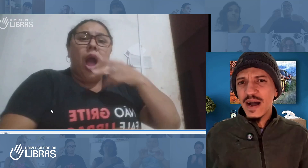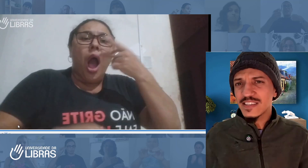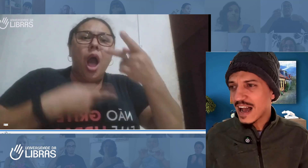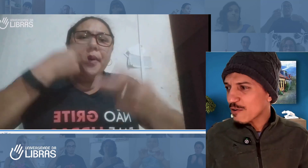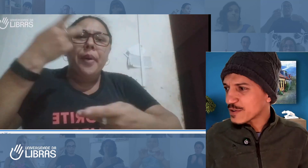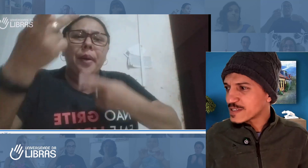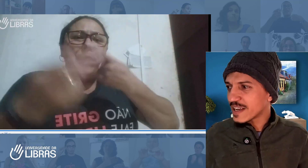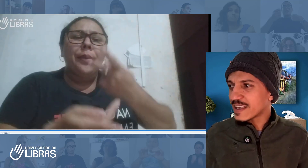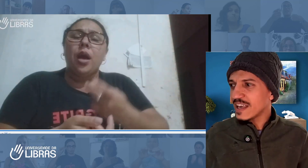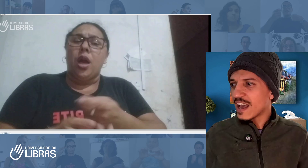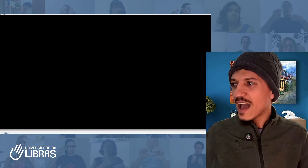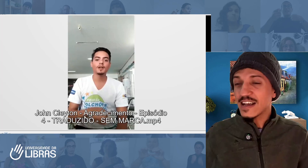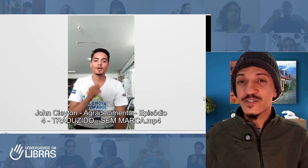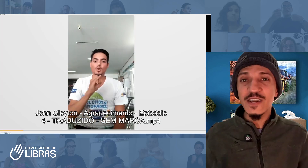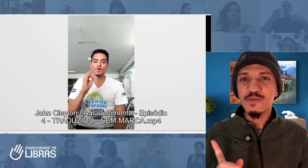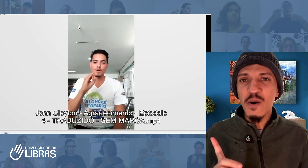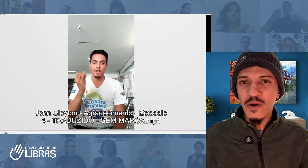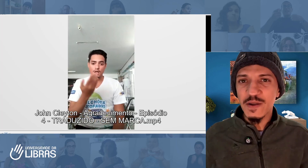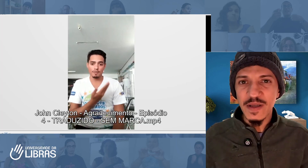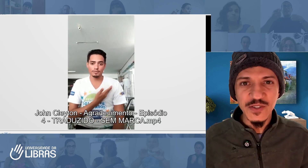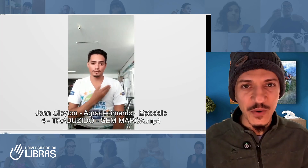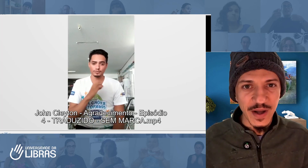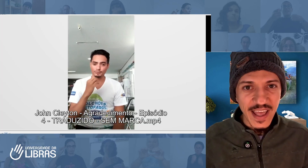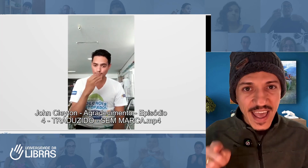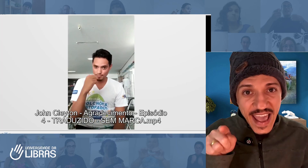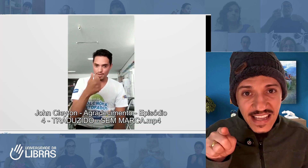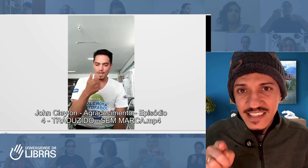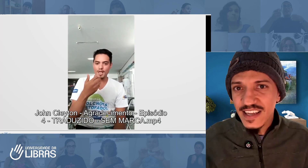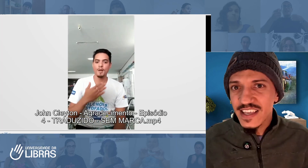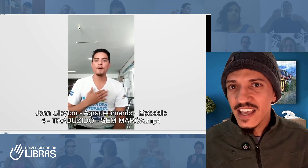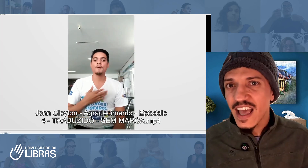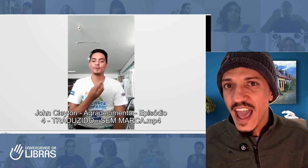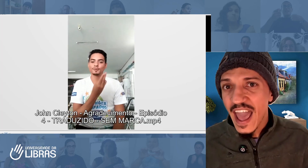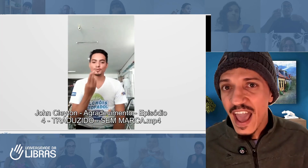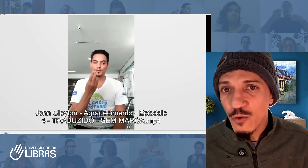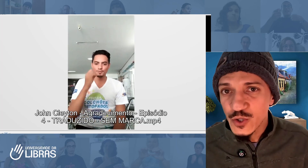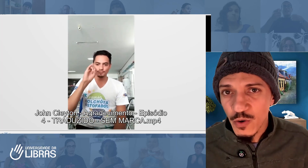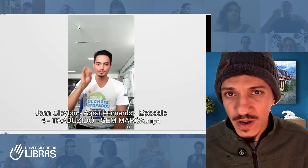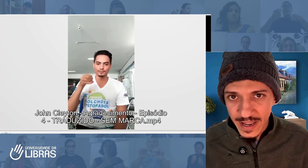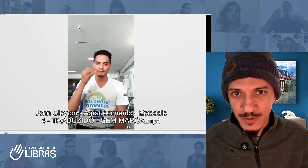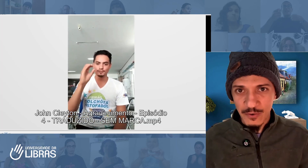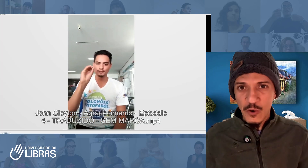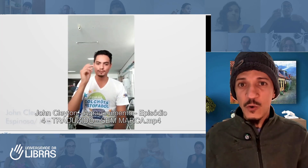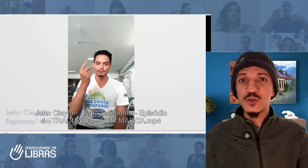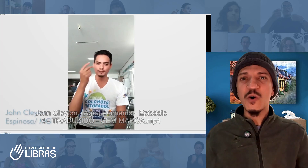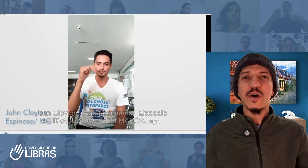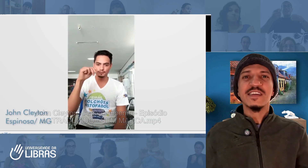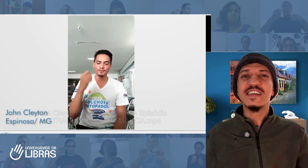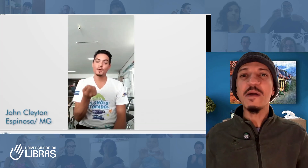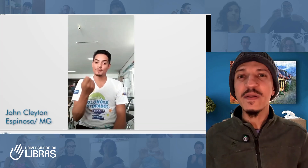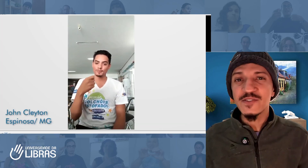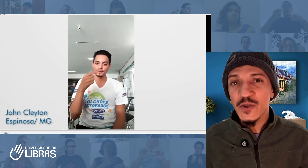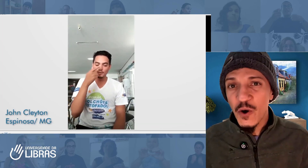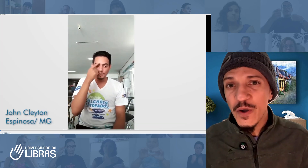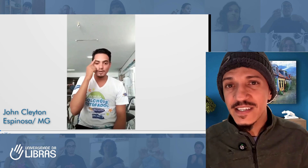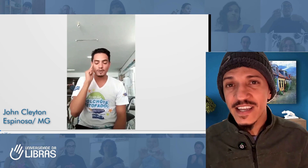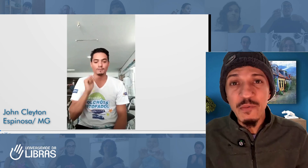com você aqui a história de uma outra pessoa. Esse daqui é o John Clayton. O John sempre sonhou em ser um